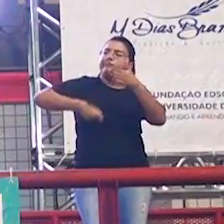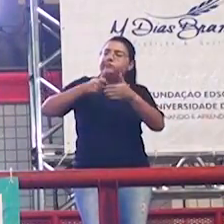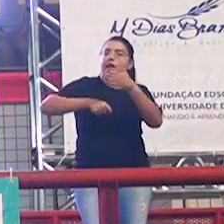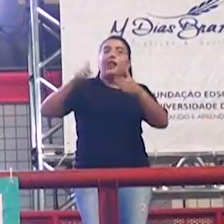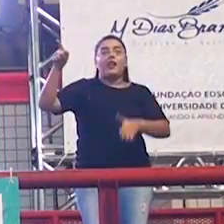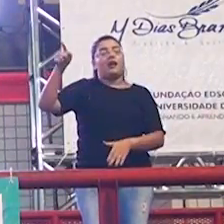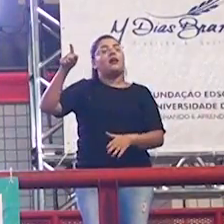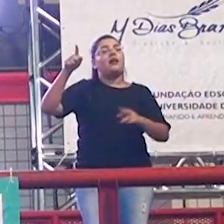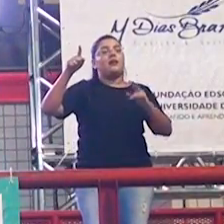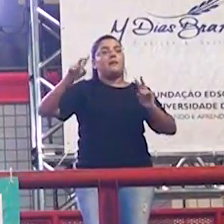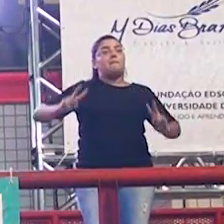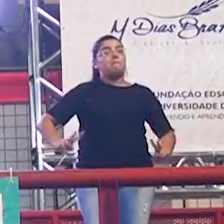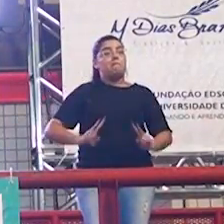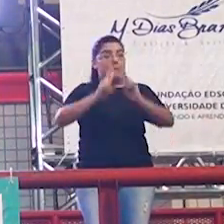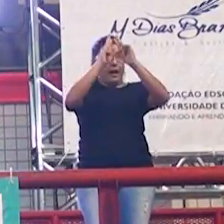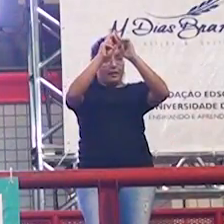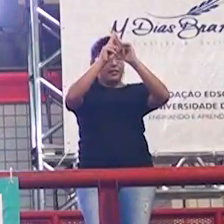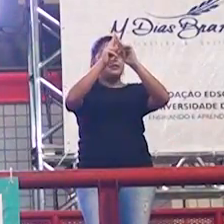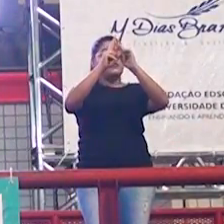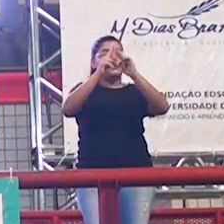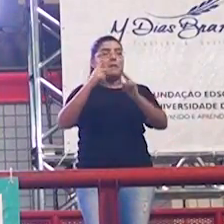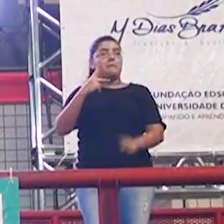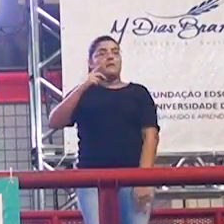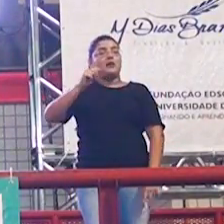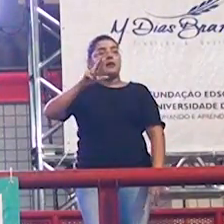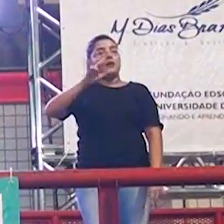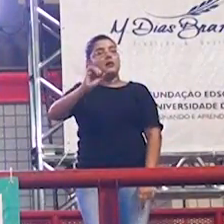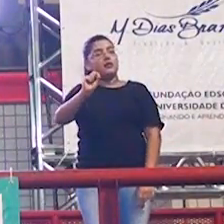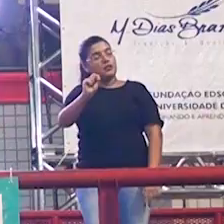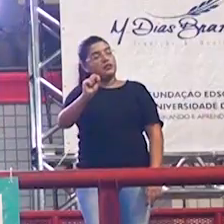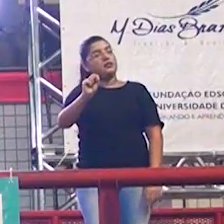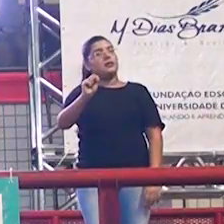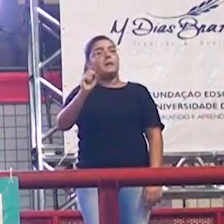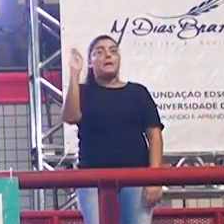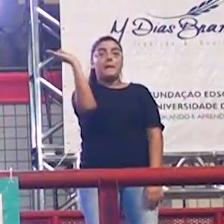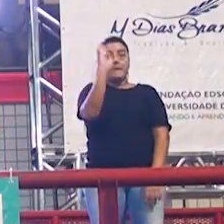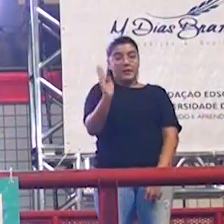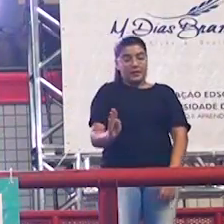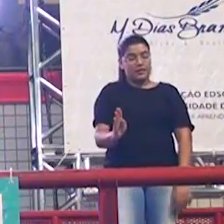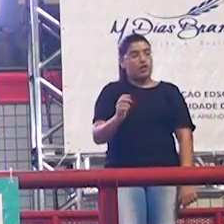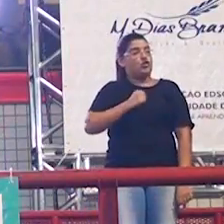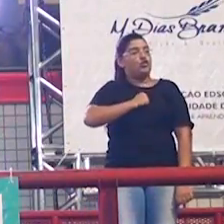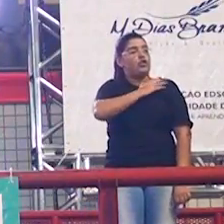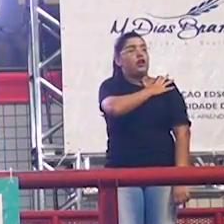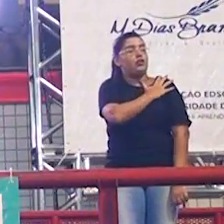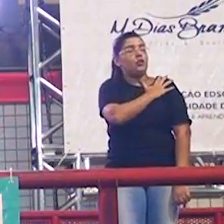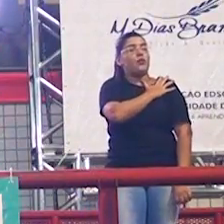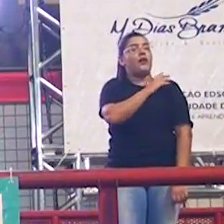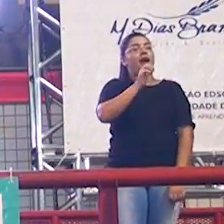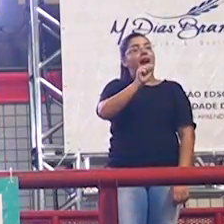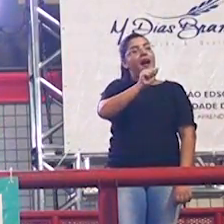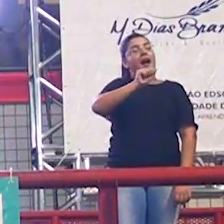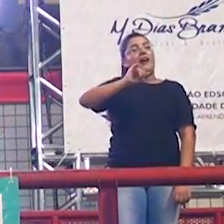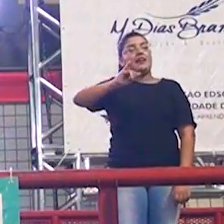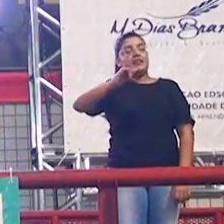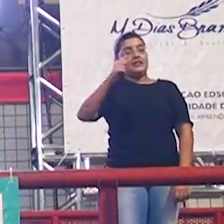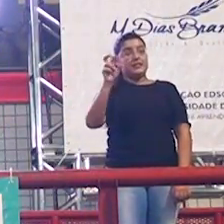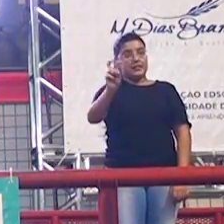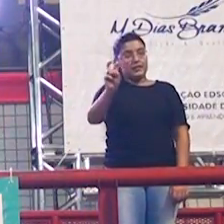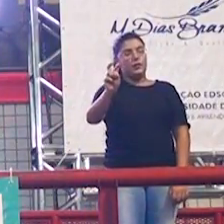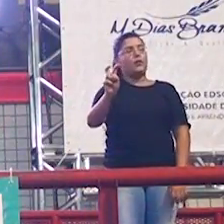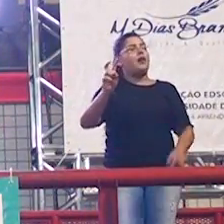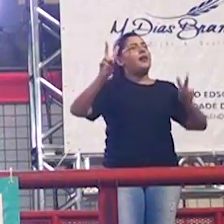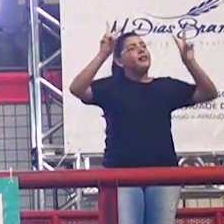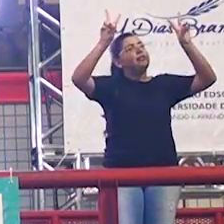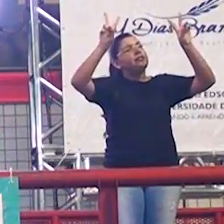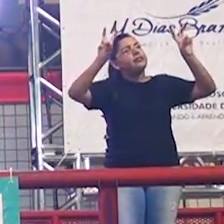Paris, cuja repercussão é mundial. Brasil, ditadura AI-5. Está claro? São